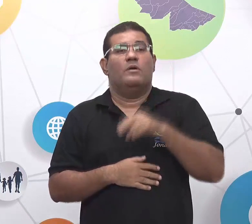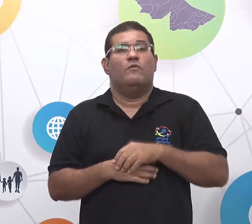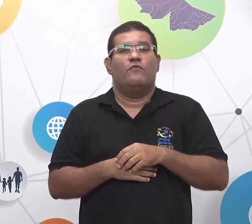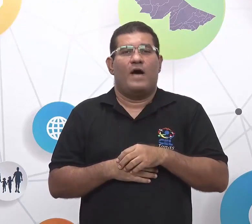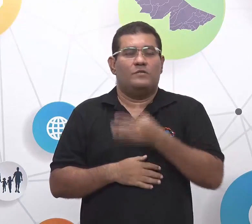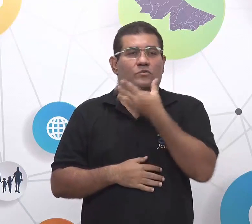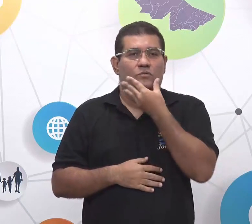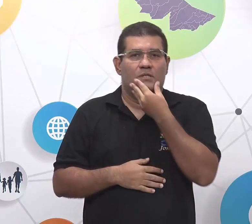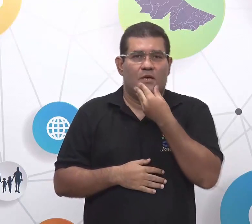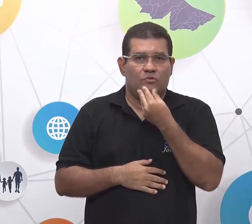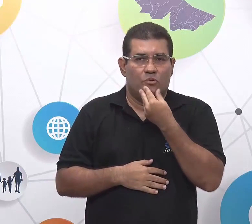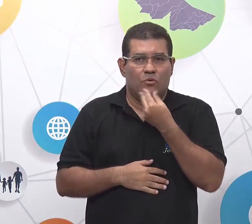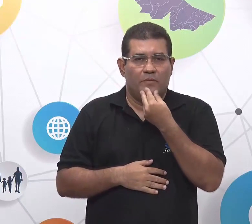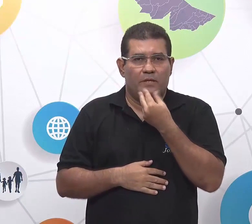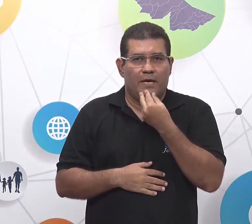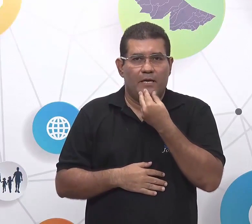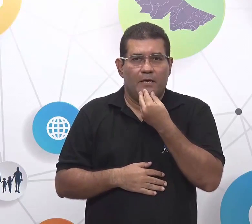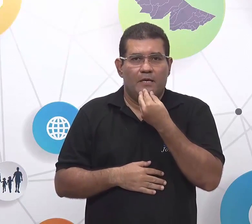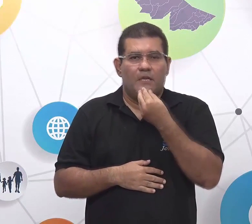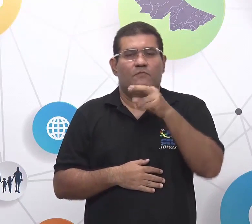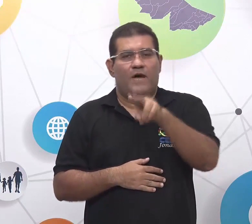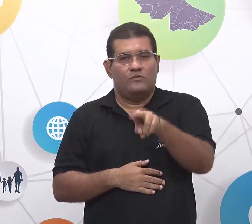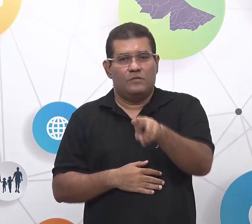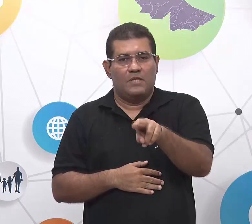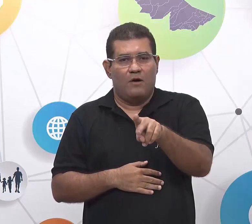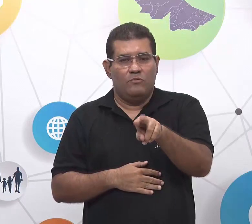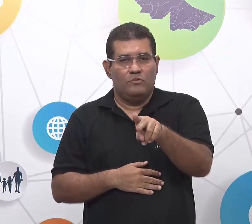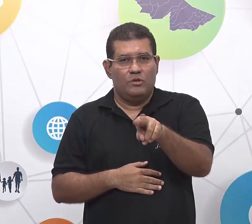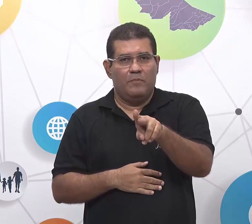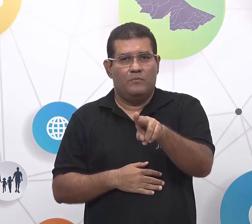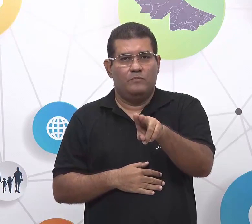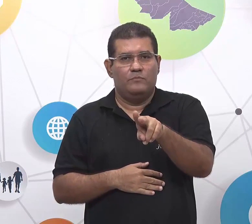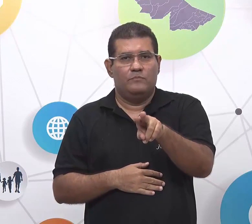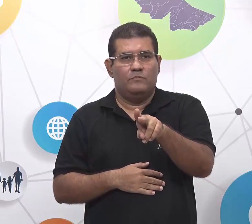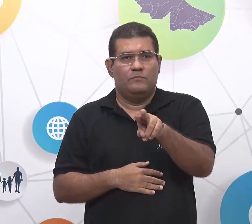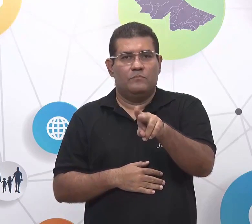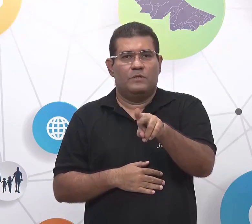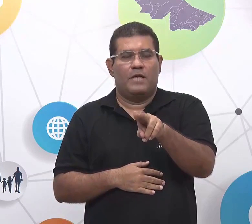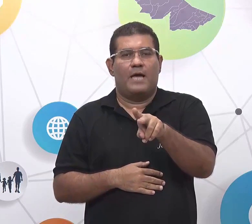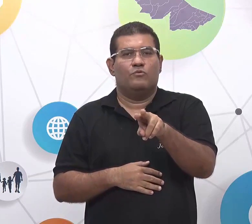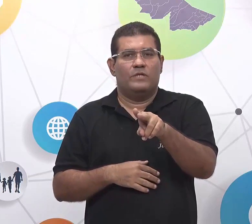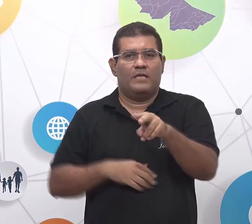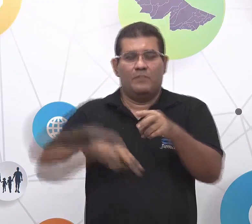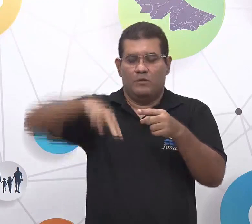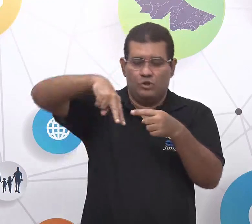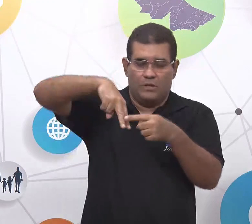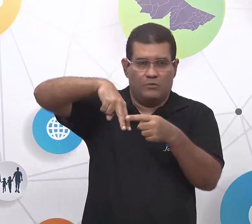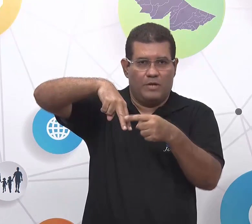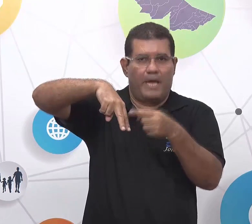eu faço o sinal de homem né e faça o sinal de irmão que a eu tô determinando o gênero